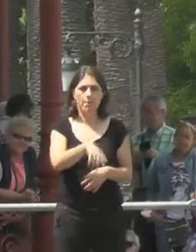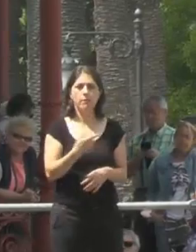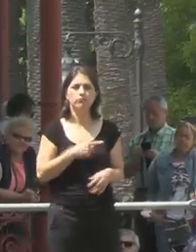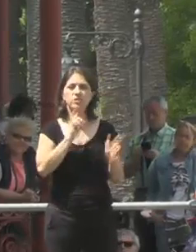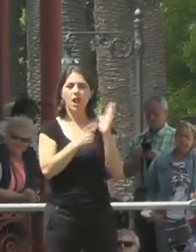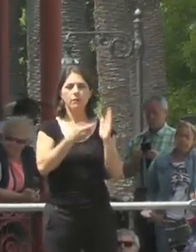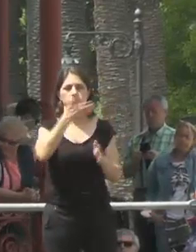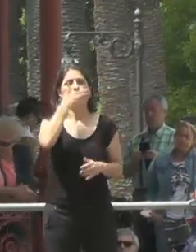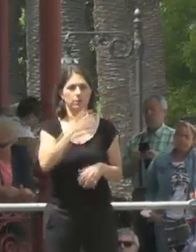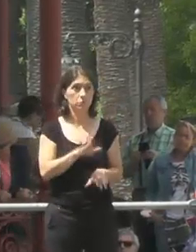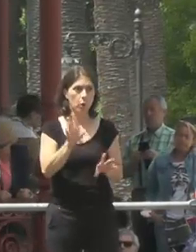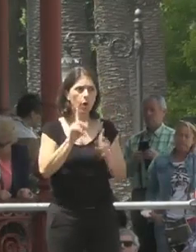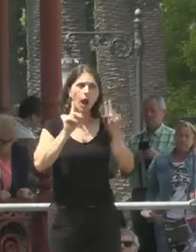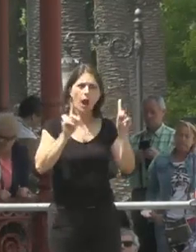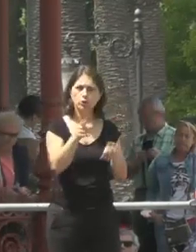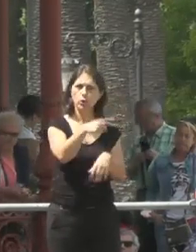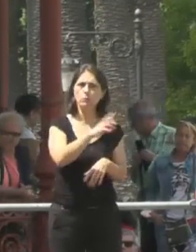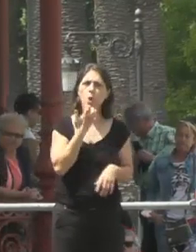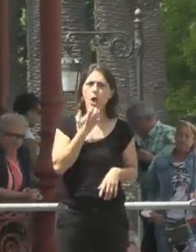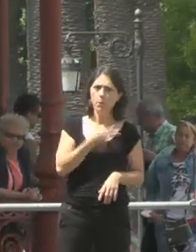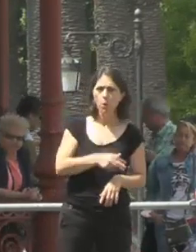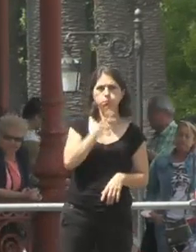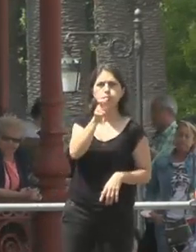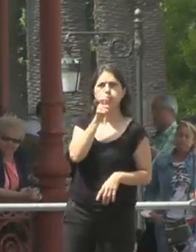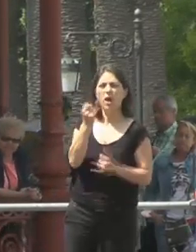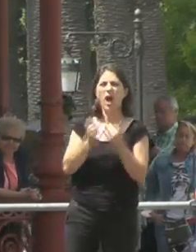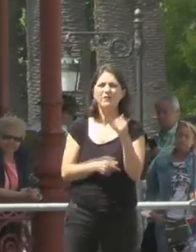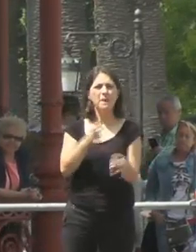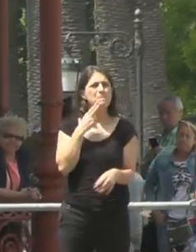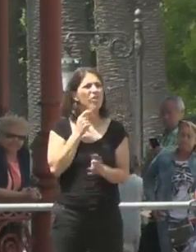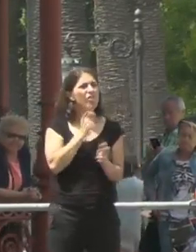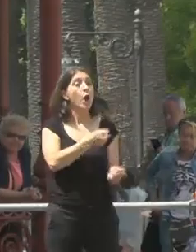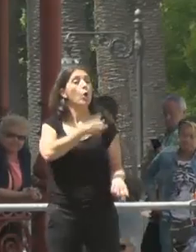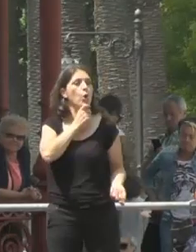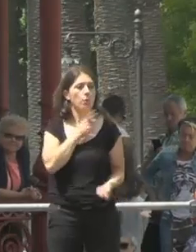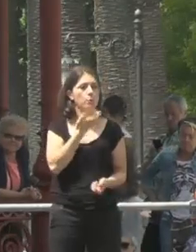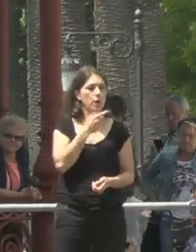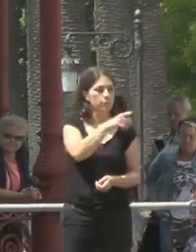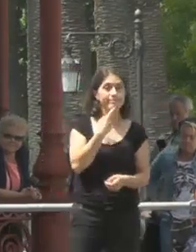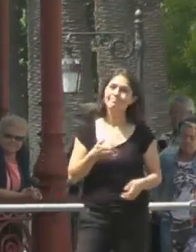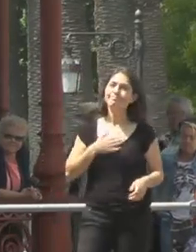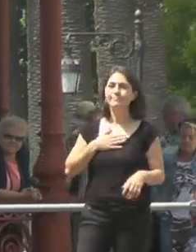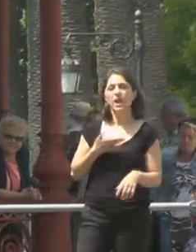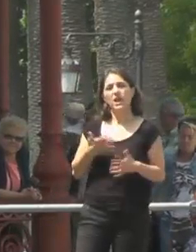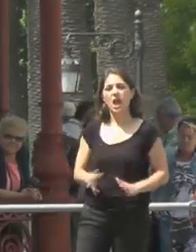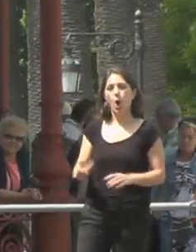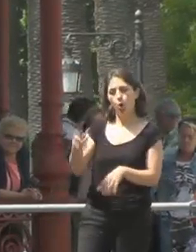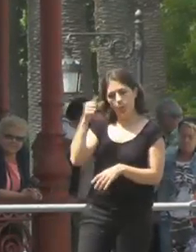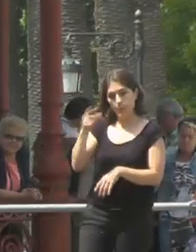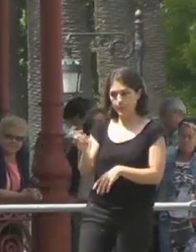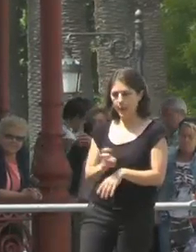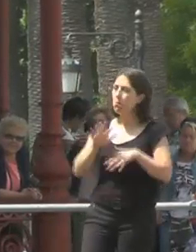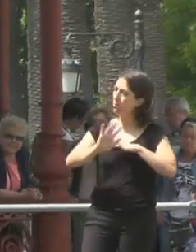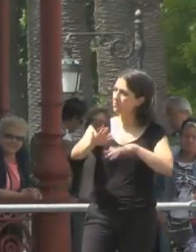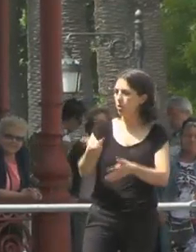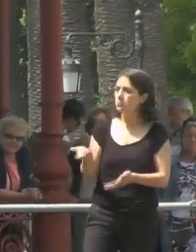por si protestas. ¿Y cómo genera el miedo la ley Mordaza? A ti viene tu hijo y te dice, mamá, me voy de manifestación, y tú dices, ay,